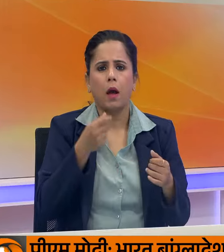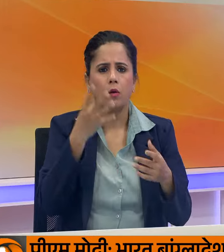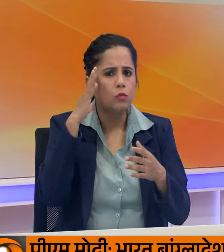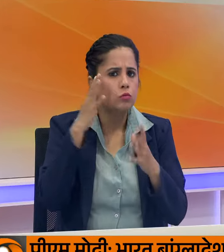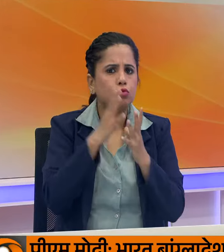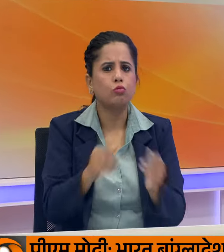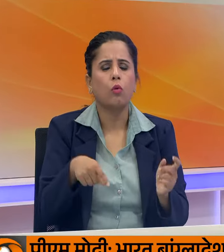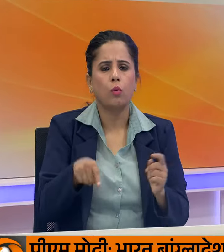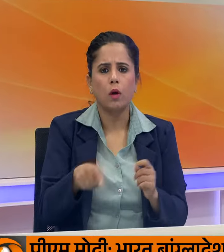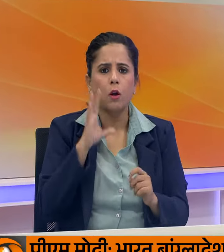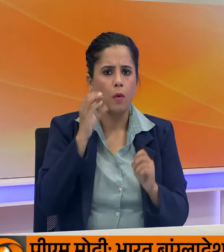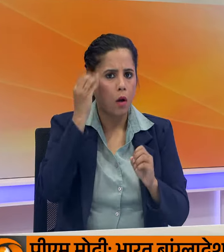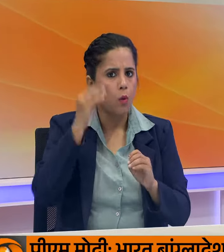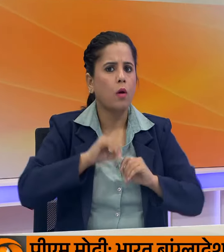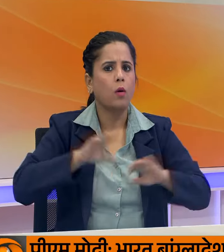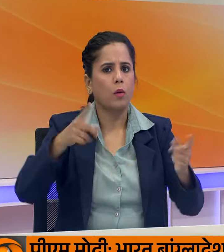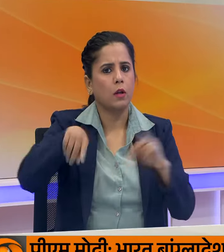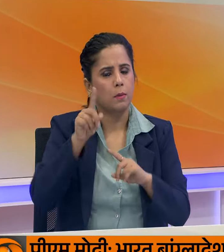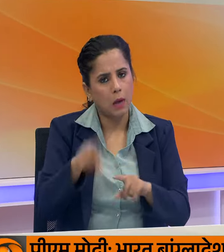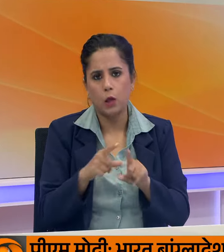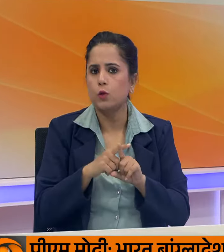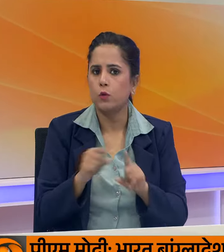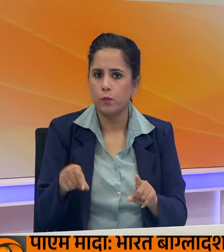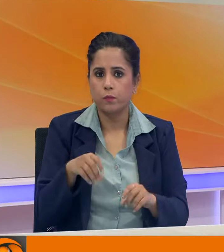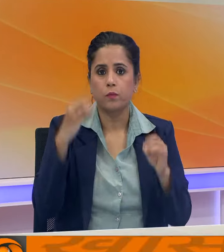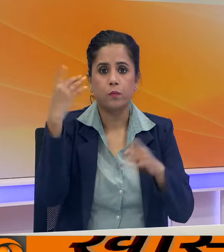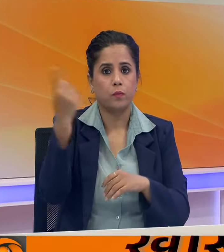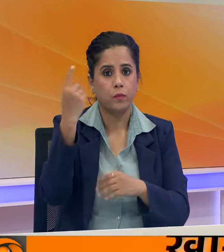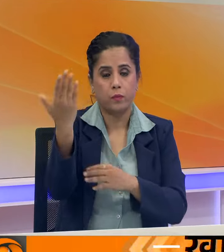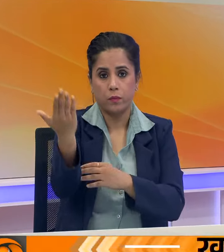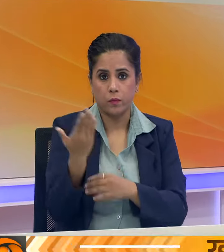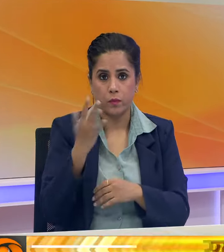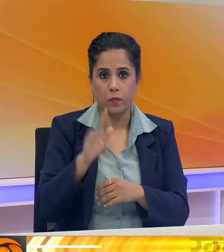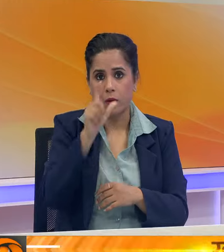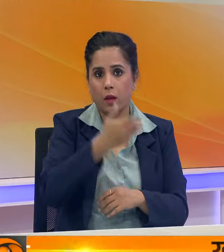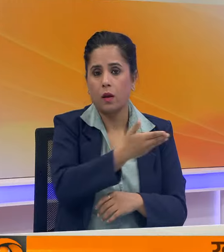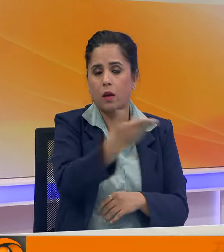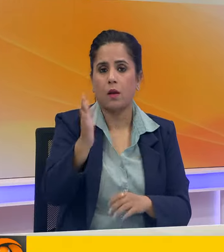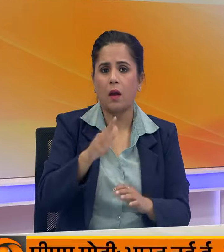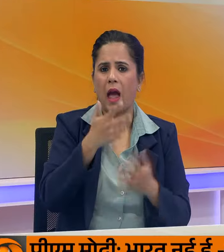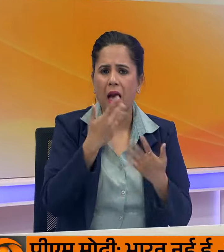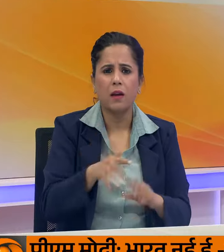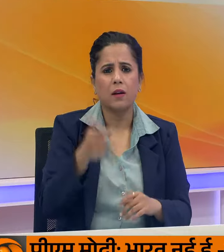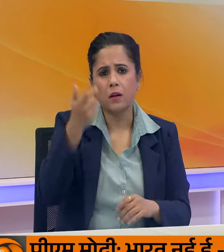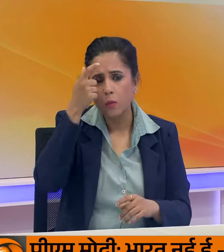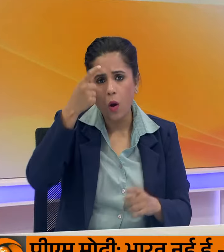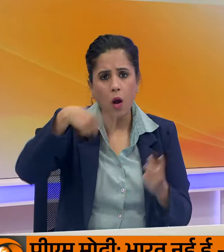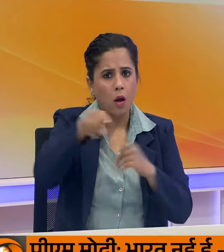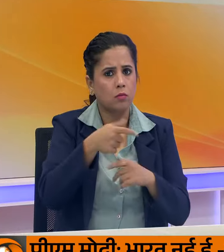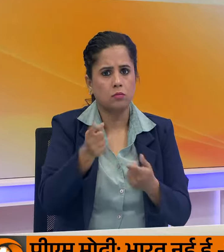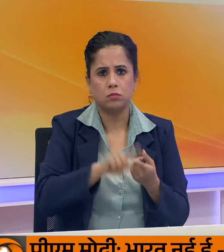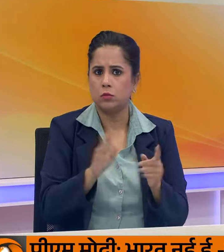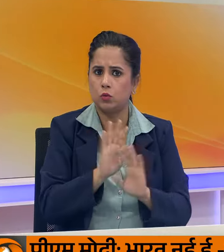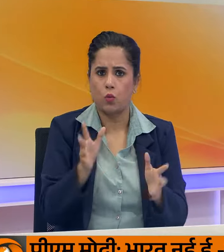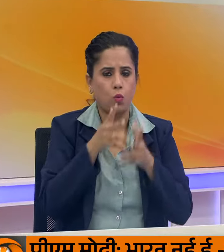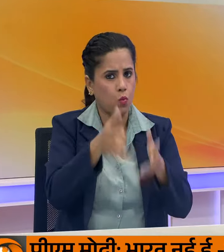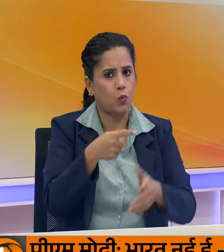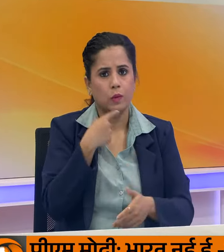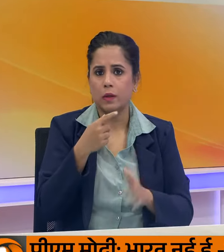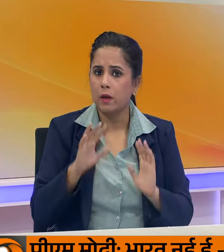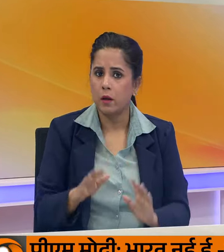में व्यापक जागरूकता अभियान चलाएं बिजली बिल के नाम पर उपभोक्ताओं को किसी भी सूरत में परेशान ना किया